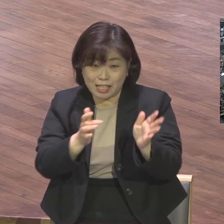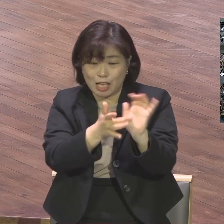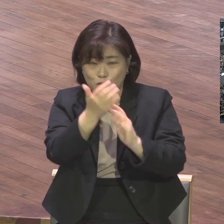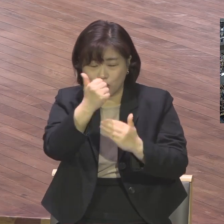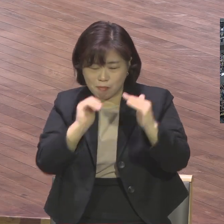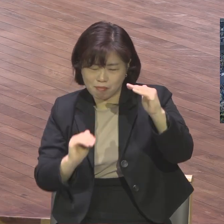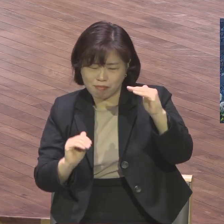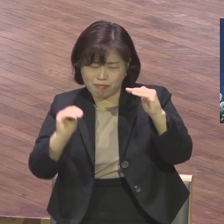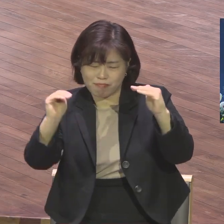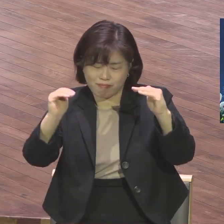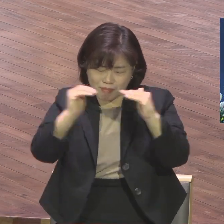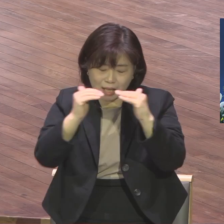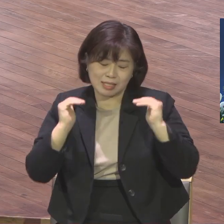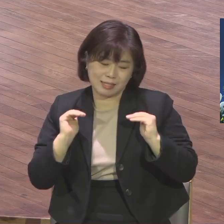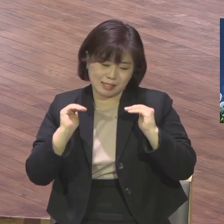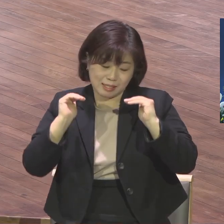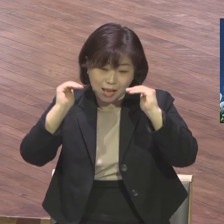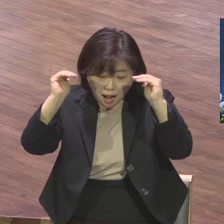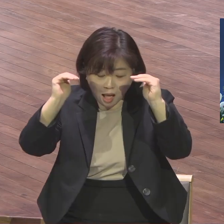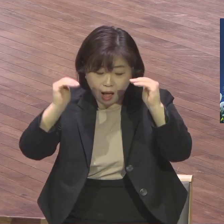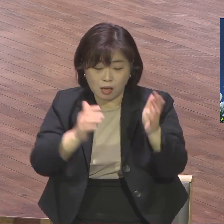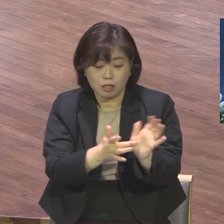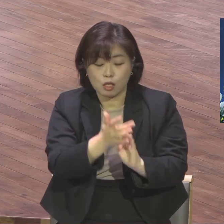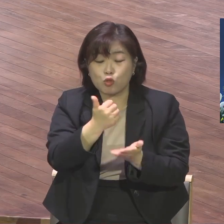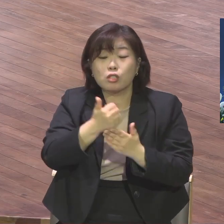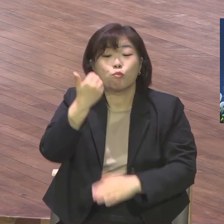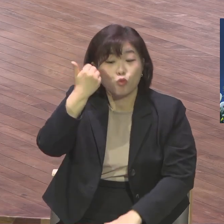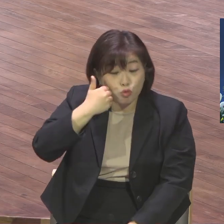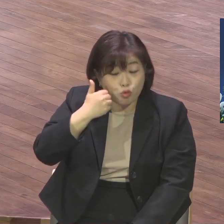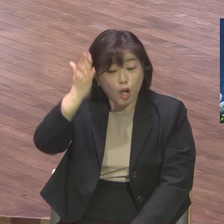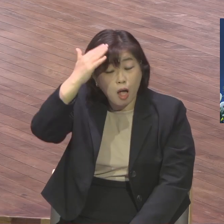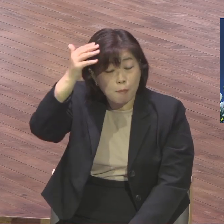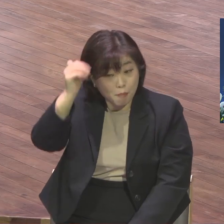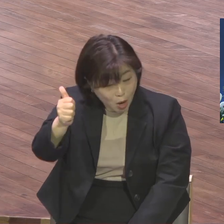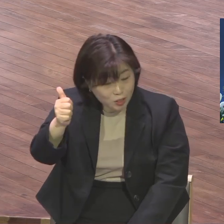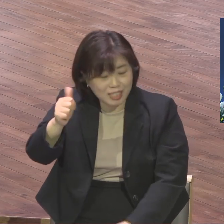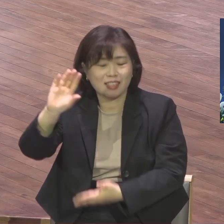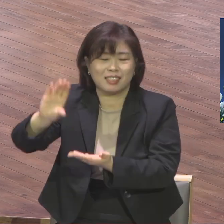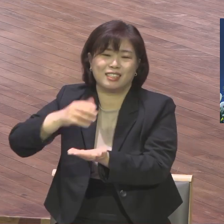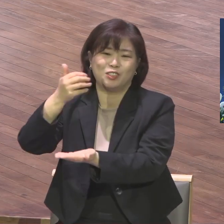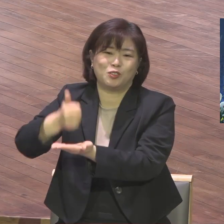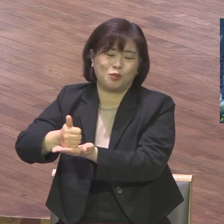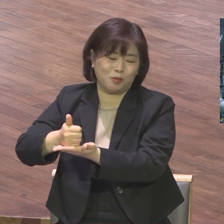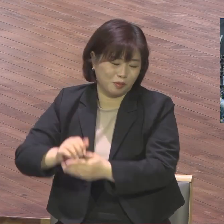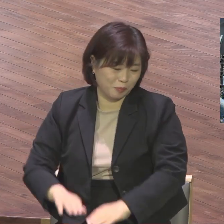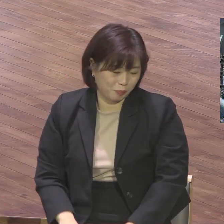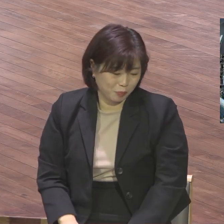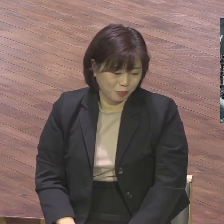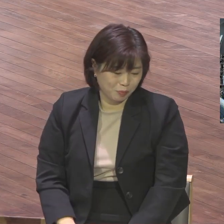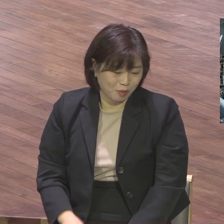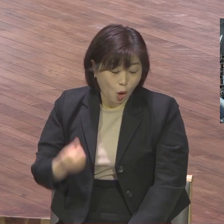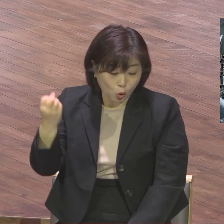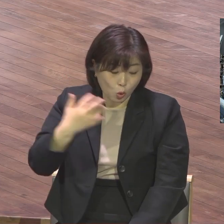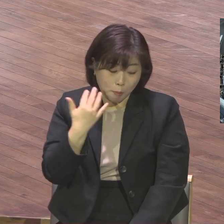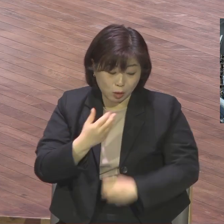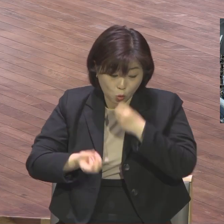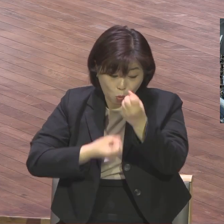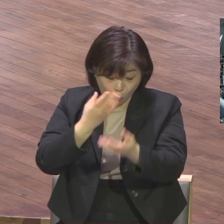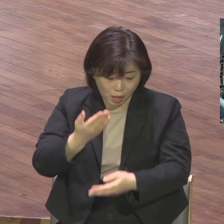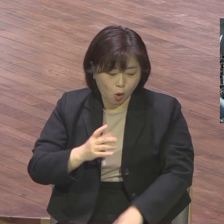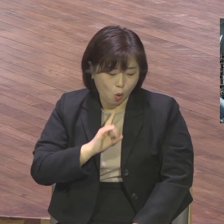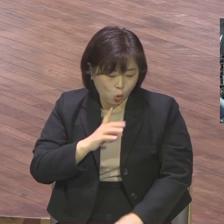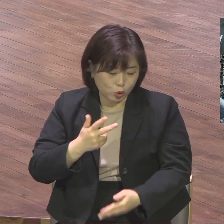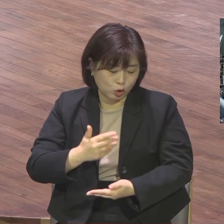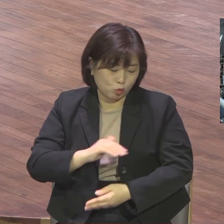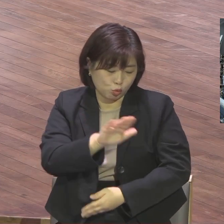자, 베드로도 베드로후서를 마무리하면서 이렇게 권면합니다. 오직 우리 주 곧 구주 예수 그리스도의